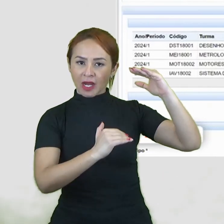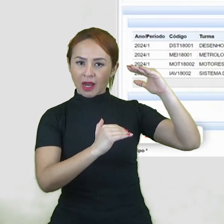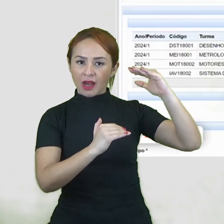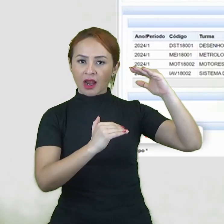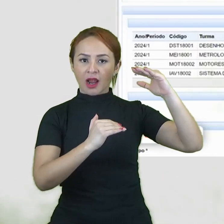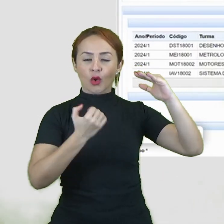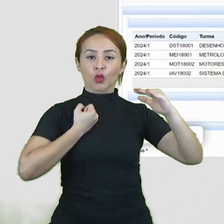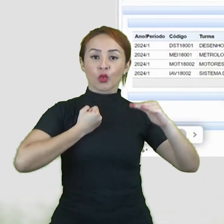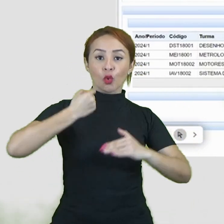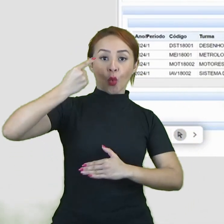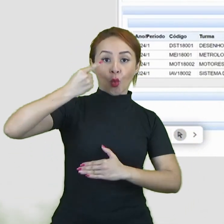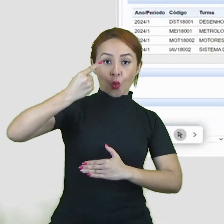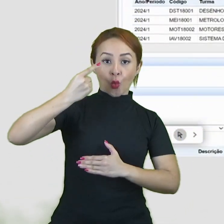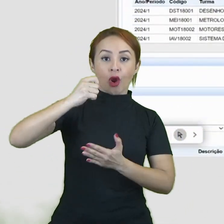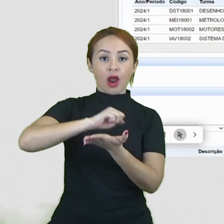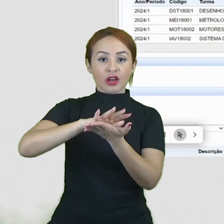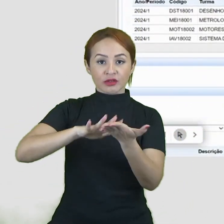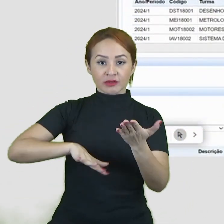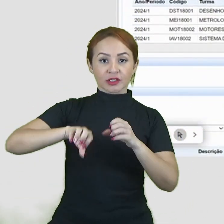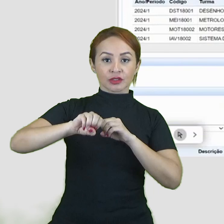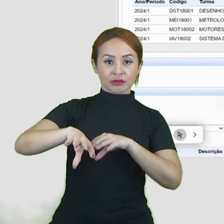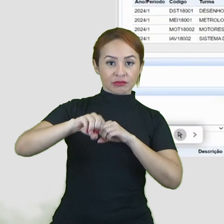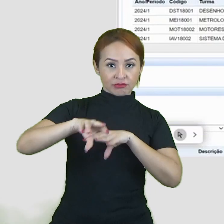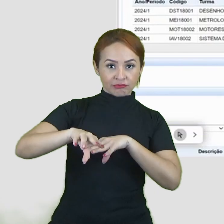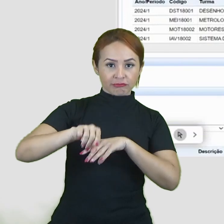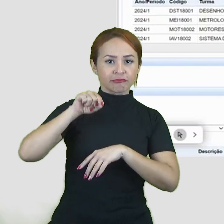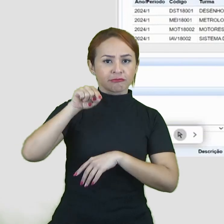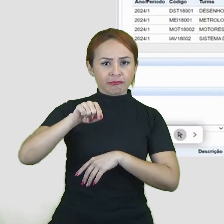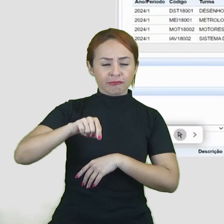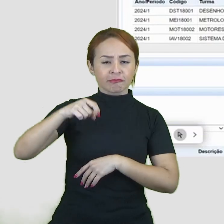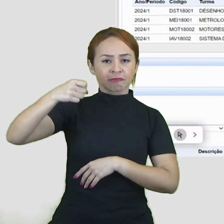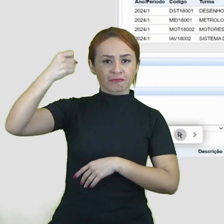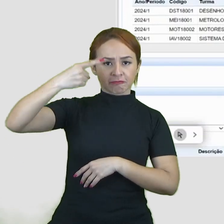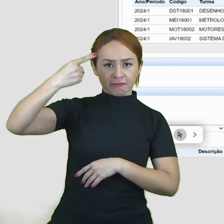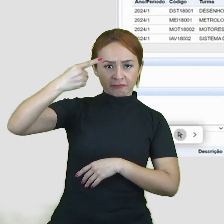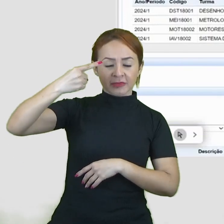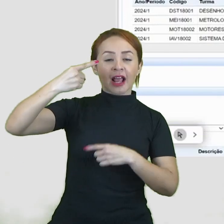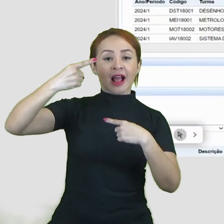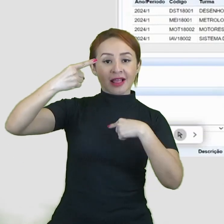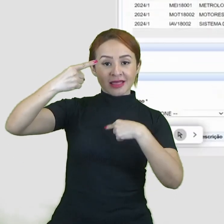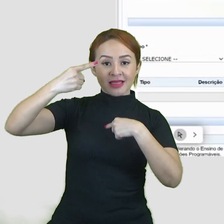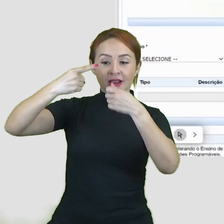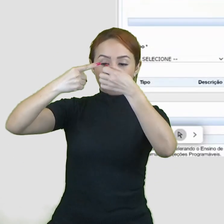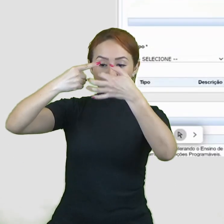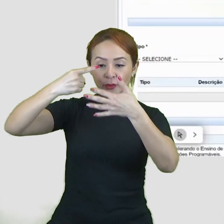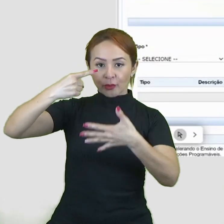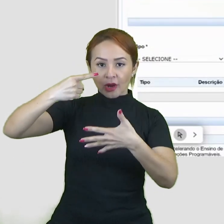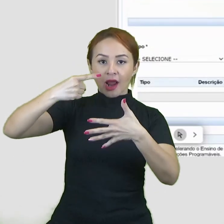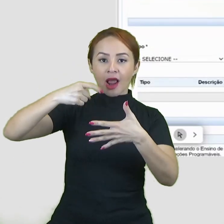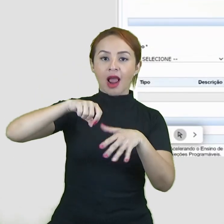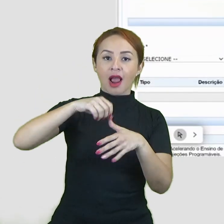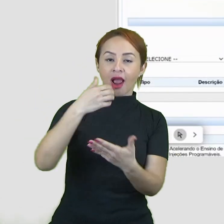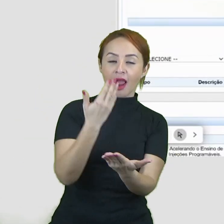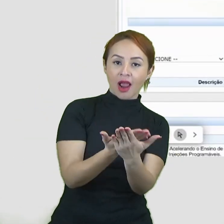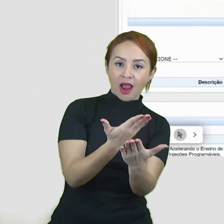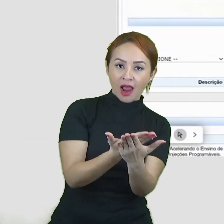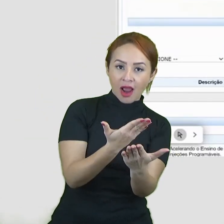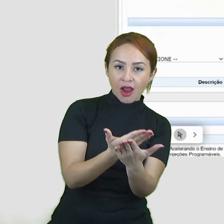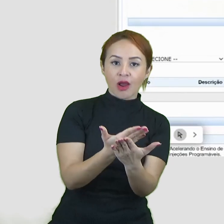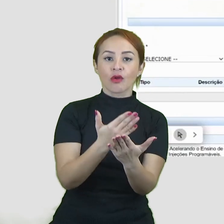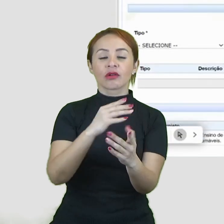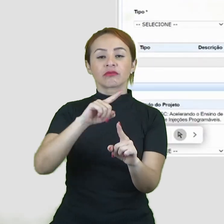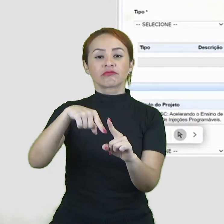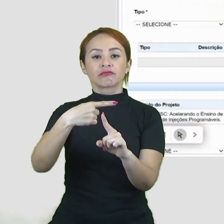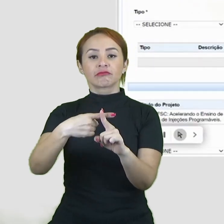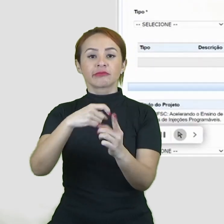1 com atividades de ensino. Essas atividades elas estão distribuídas em aulas, atividades de